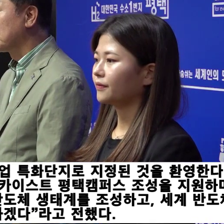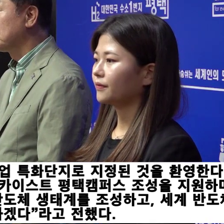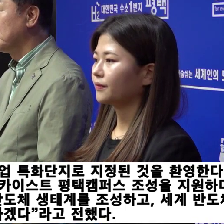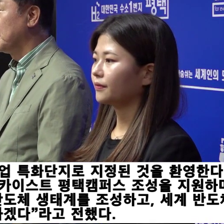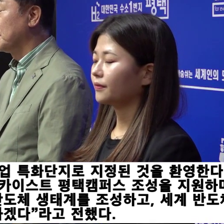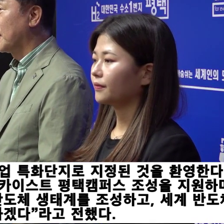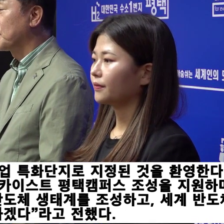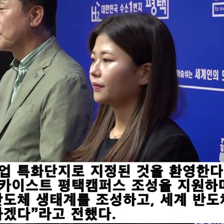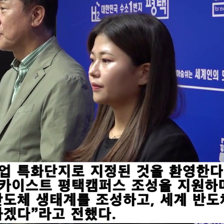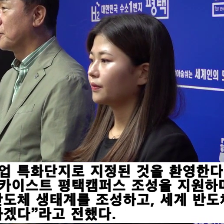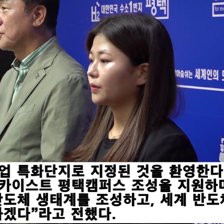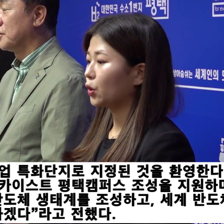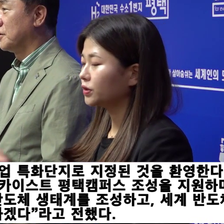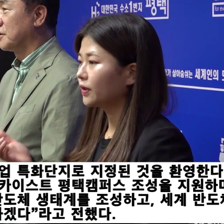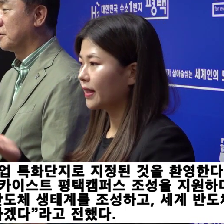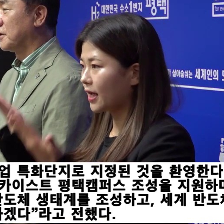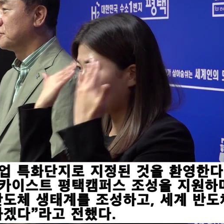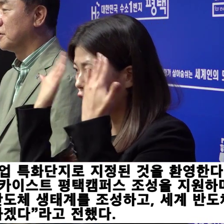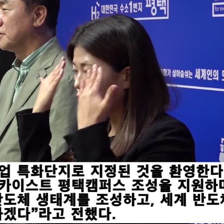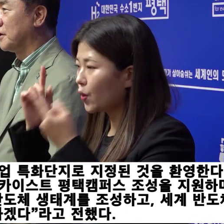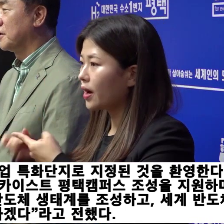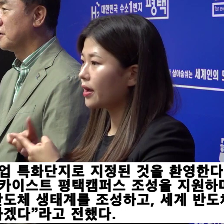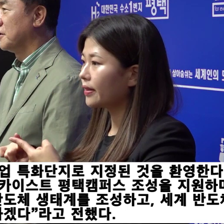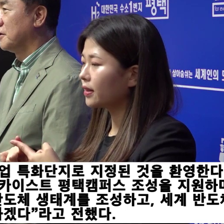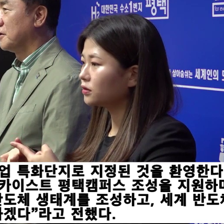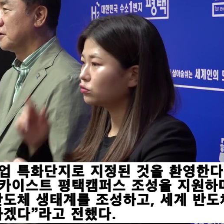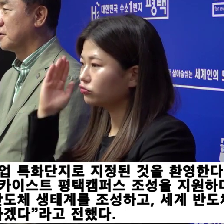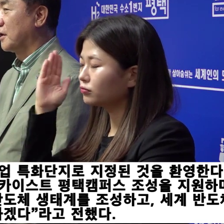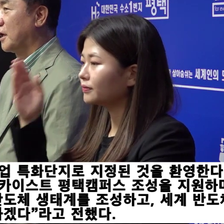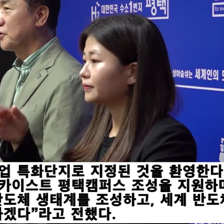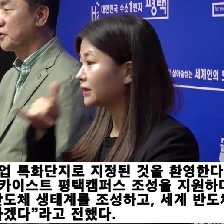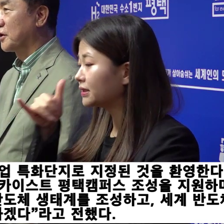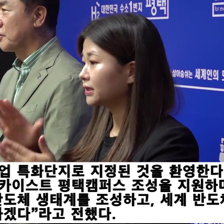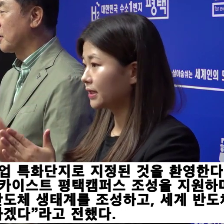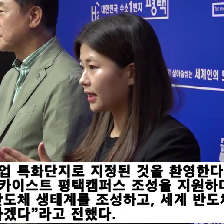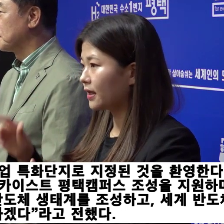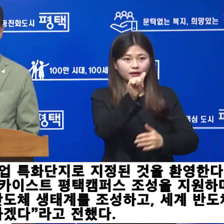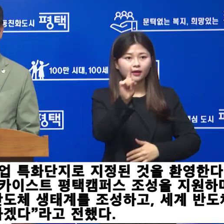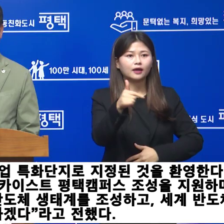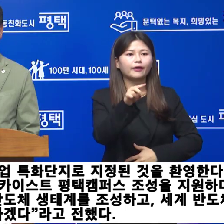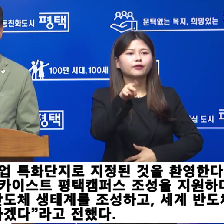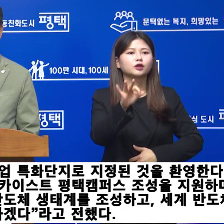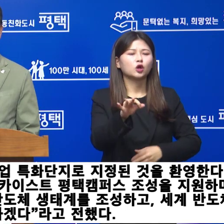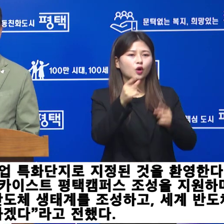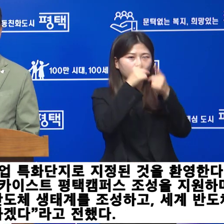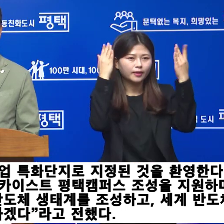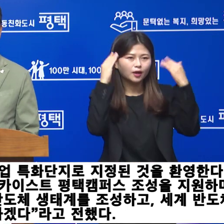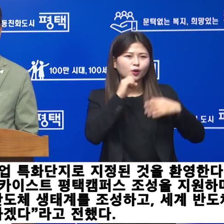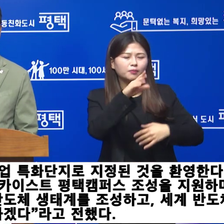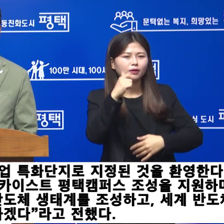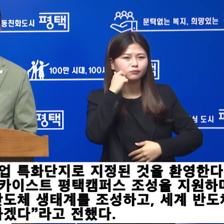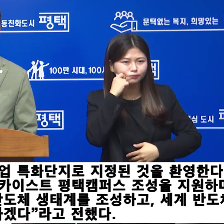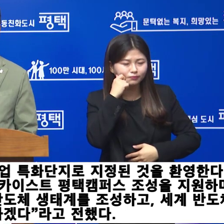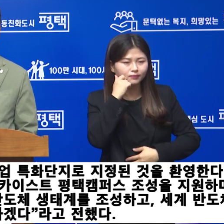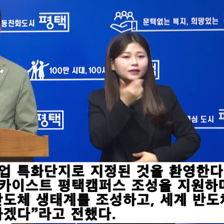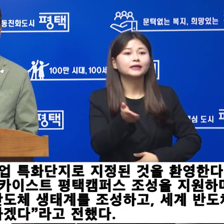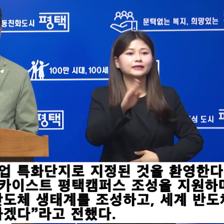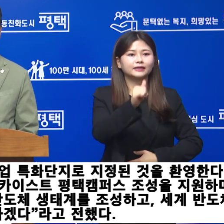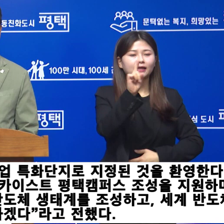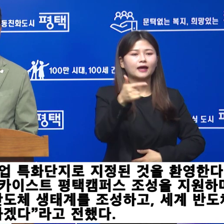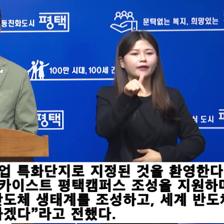그리고 아까 이 학교를 이렇게 말씀드릴 때 한경대학교가 지금 빠져있거든요. 근데 한경대학도 지금